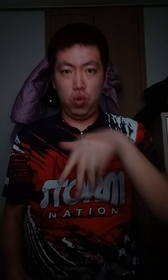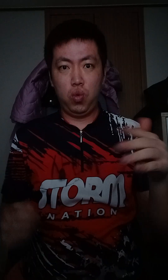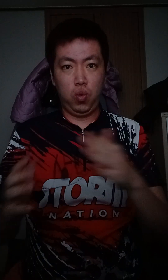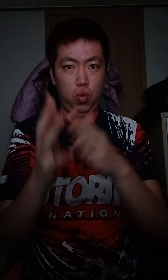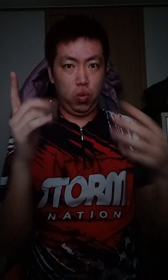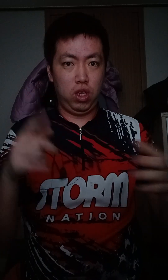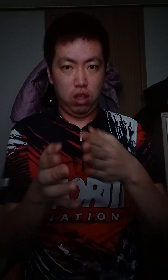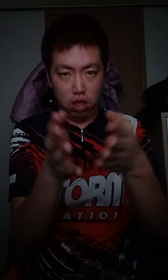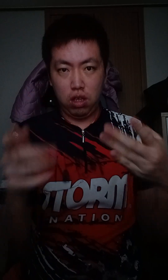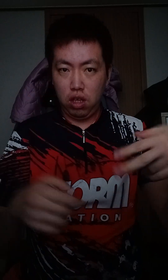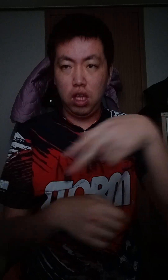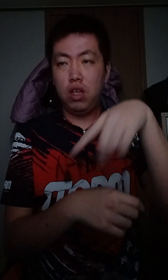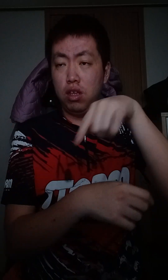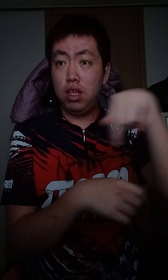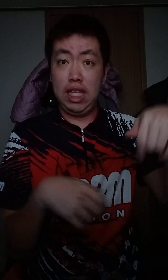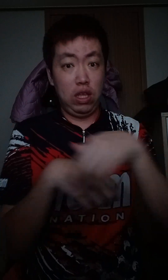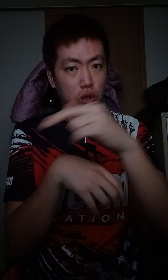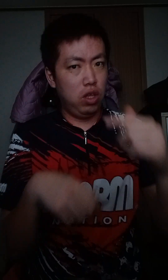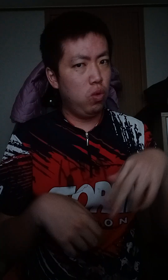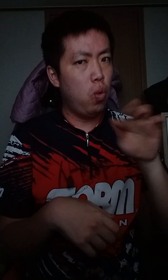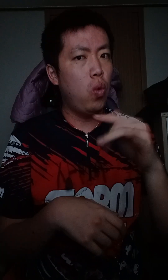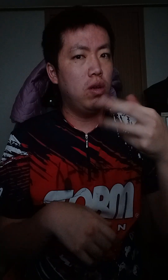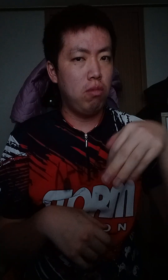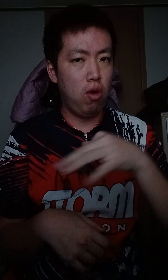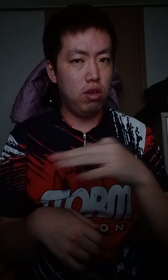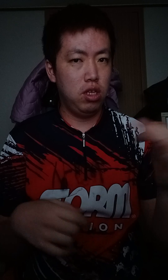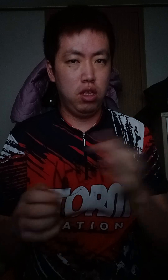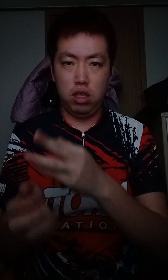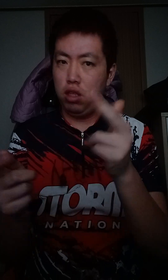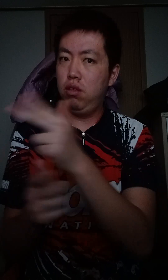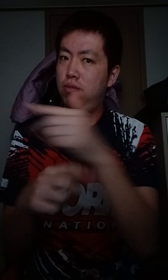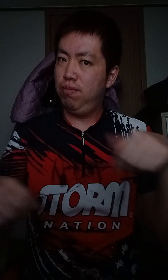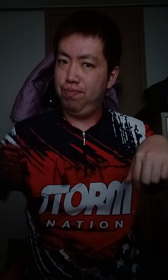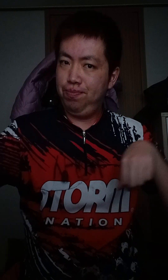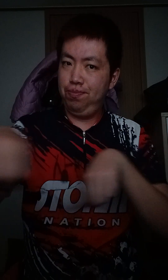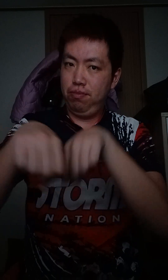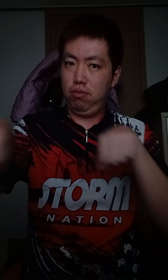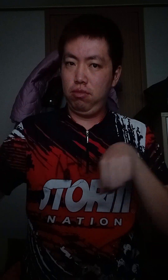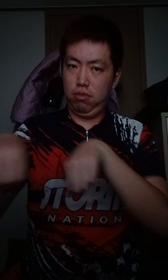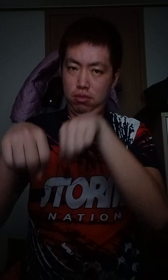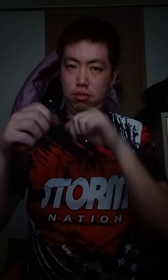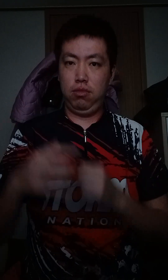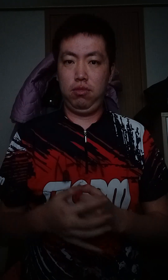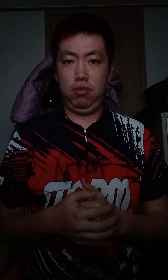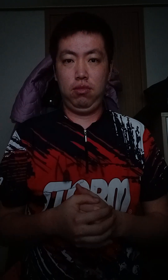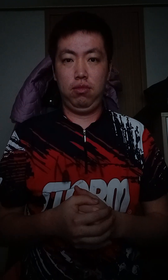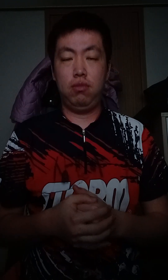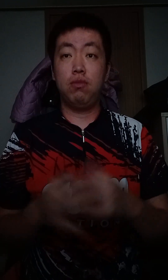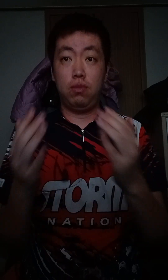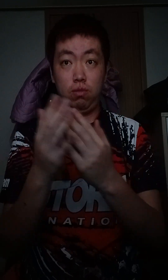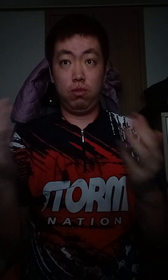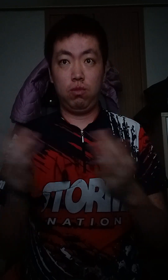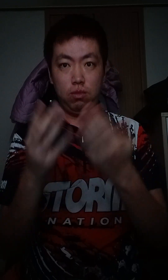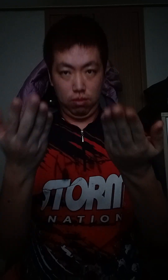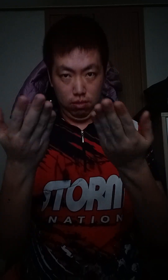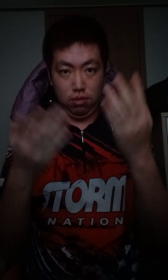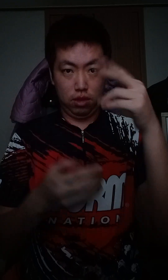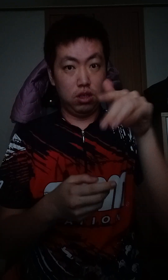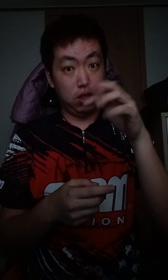도로에서 승객 13명을 태운 회사 통근버스가 주차된 화물차를 들이받은 겁니다. 사고가 난 현장입니다. 길 한쪽에는 버스